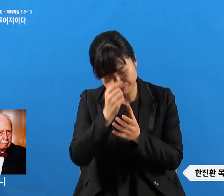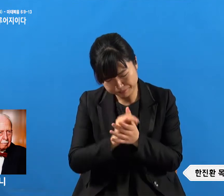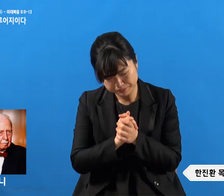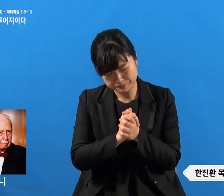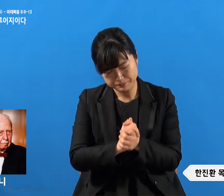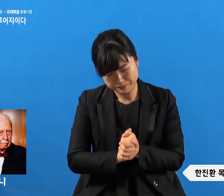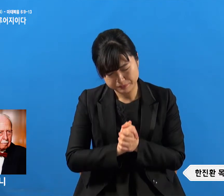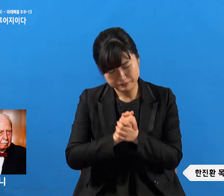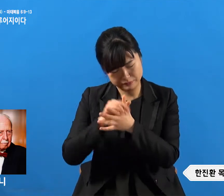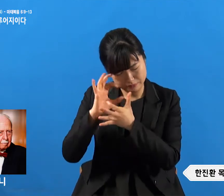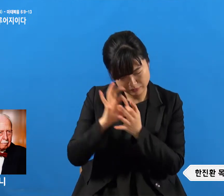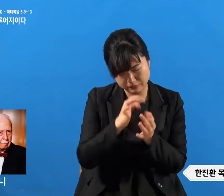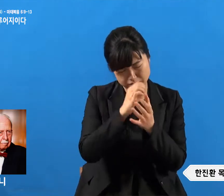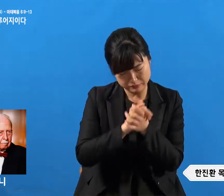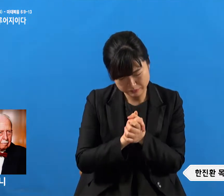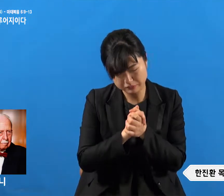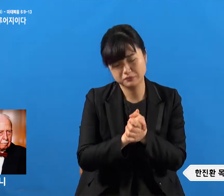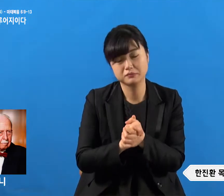계속해서 기도했습니다.